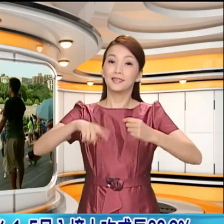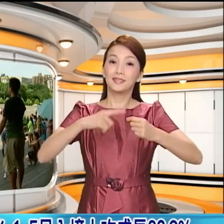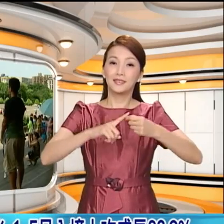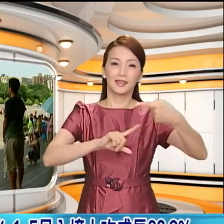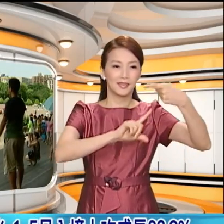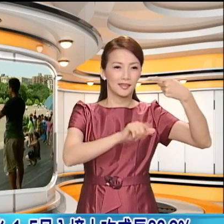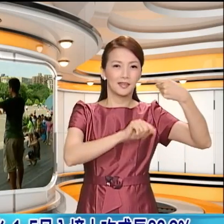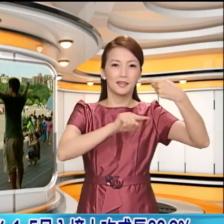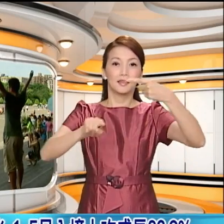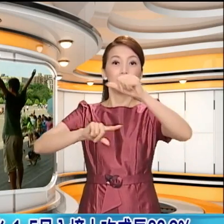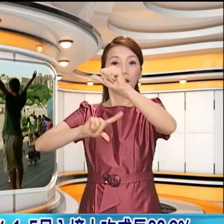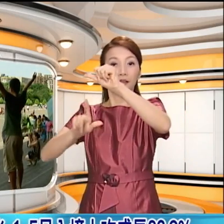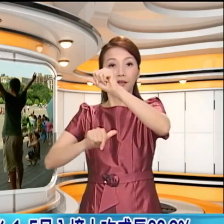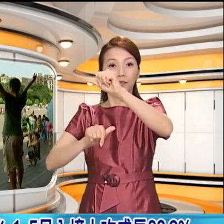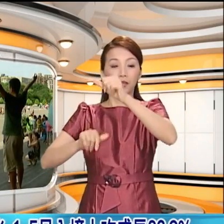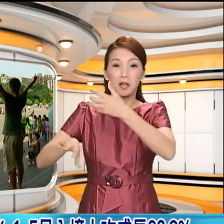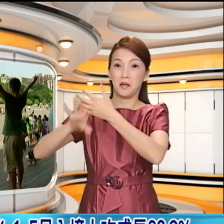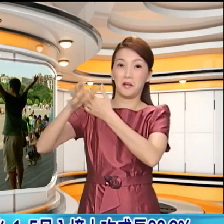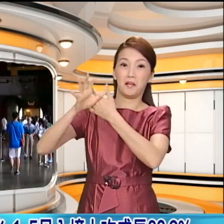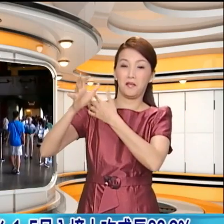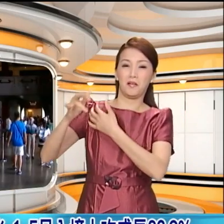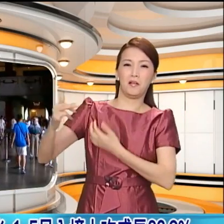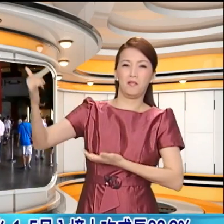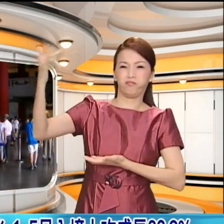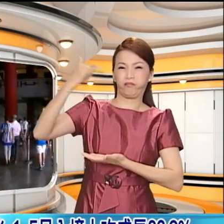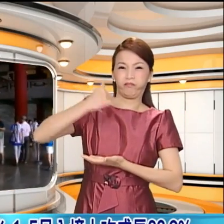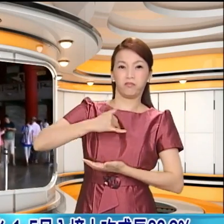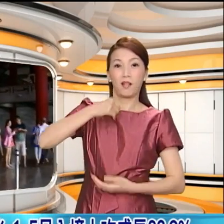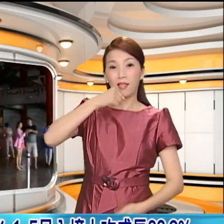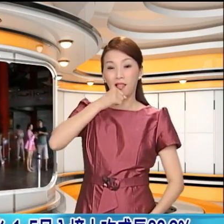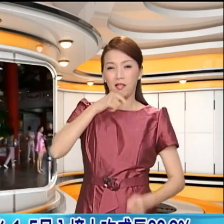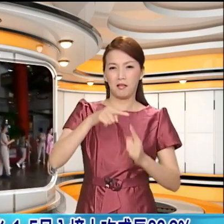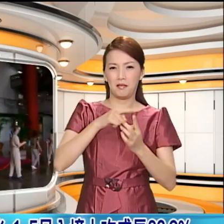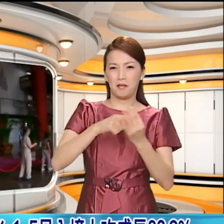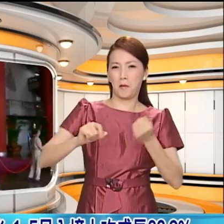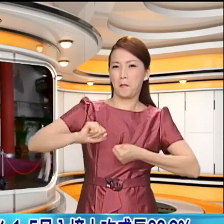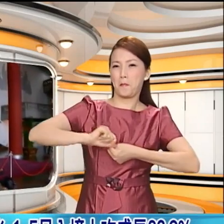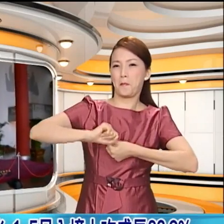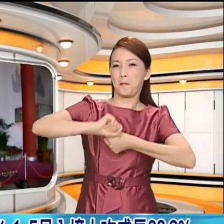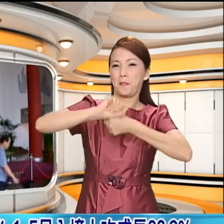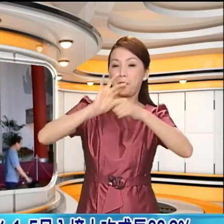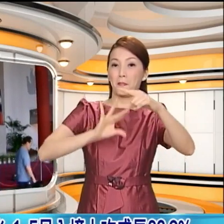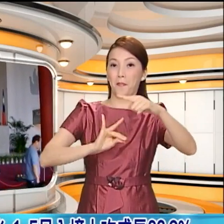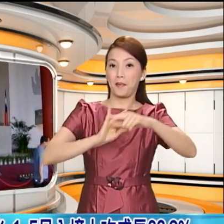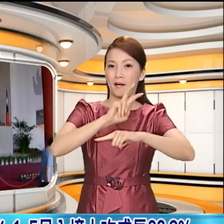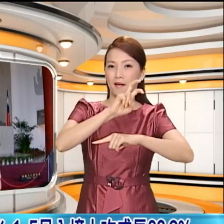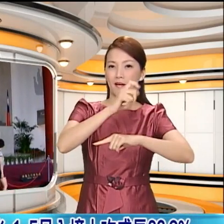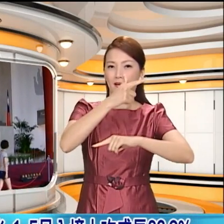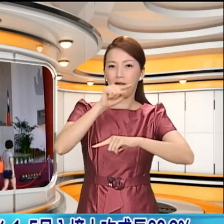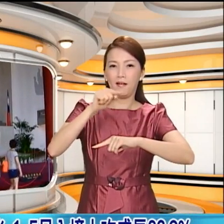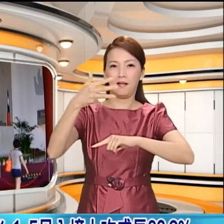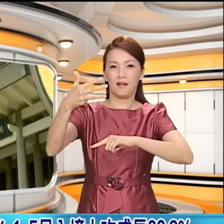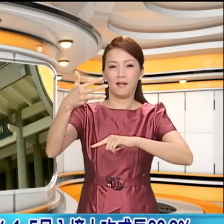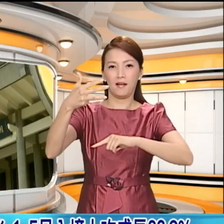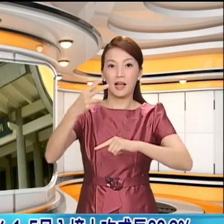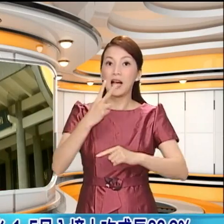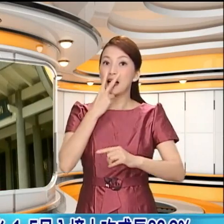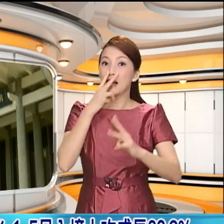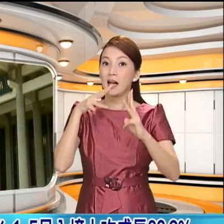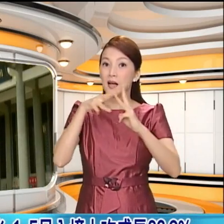今年一到五月，入境台湾的旅客人数成长多达 26.8%， 仅次于日